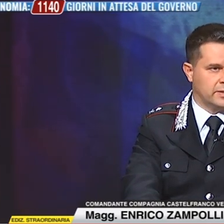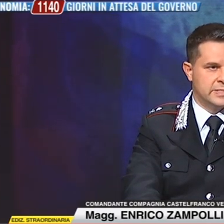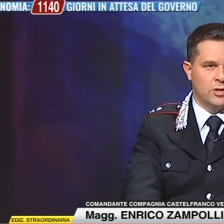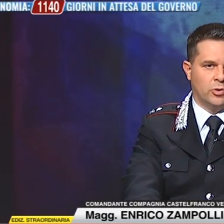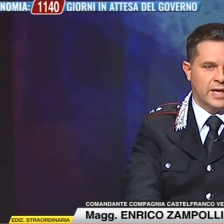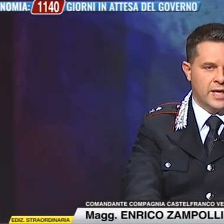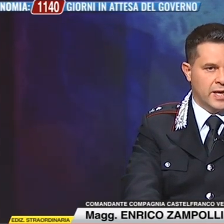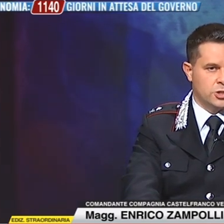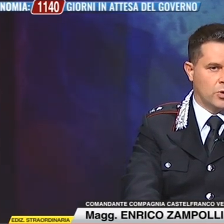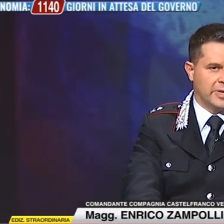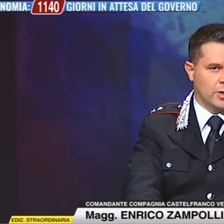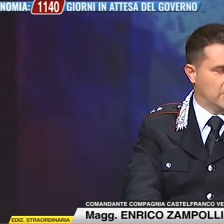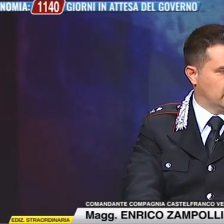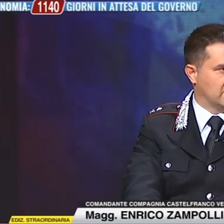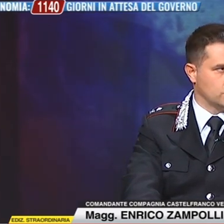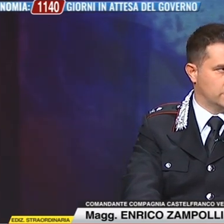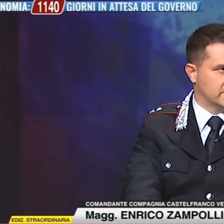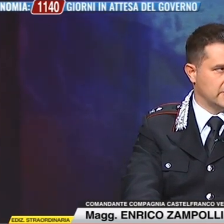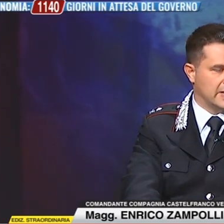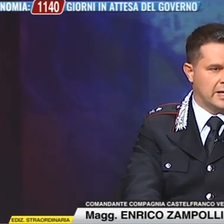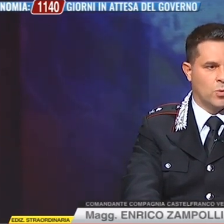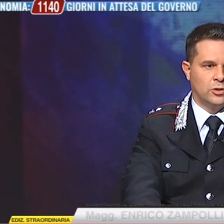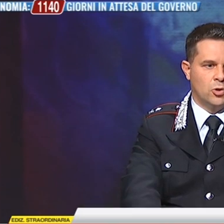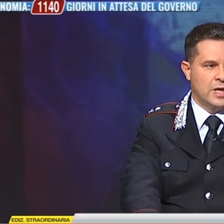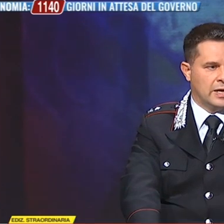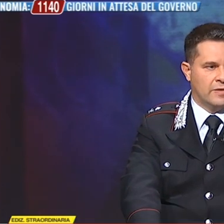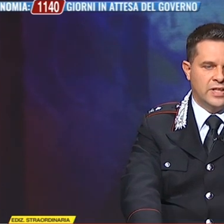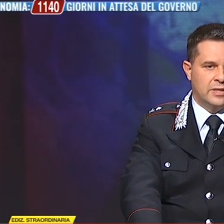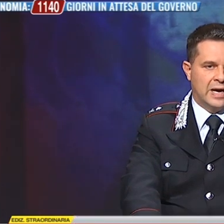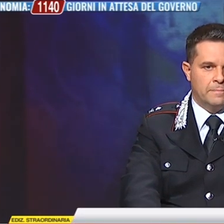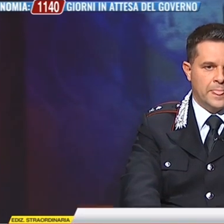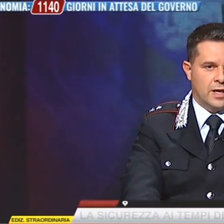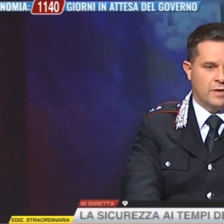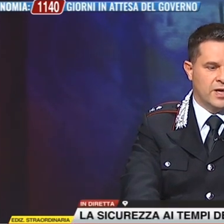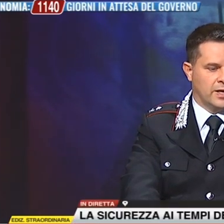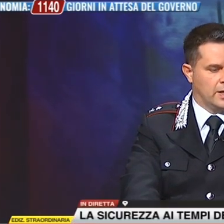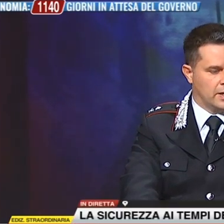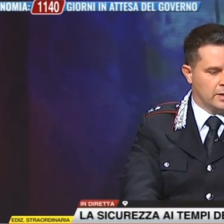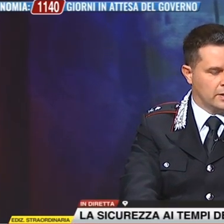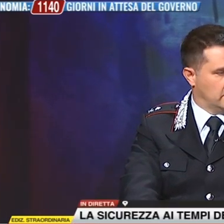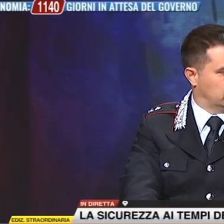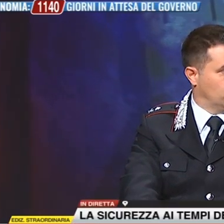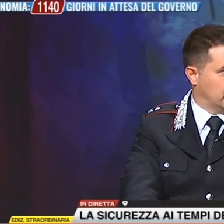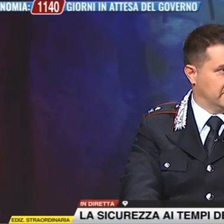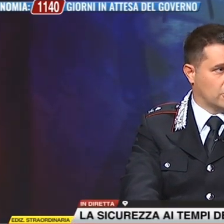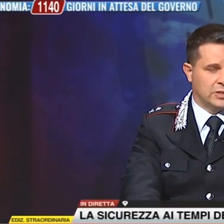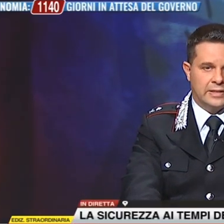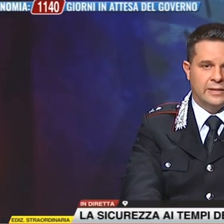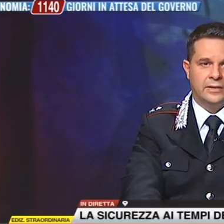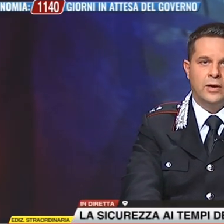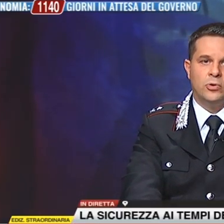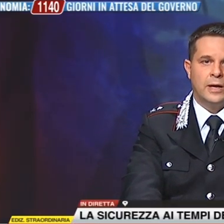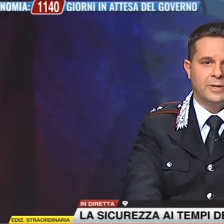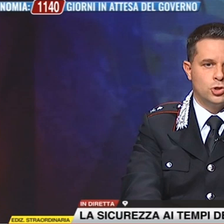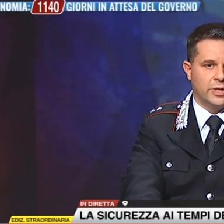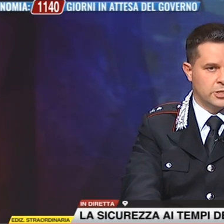richiamare l'attenzione è sicuramente quella del falso incidente stradale, quando la vittima viene telefonicamente contattata